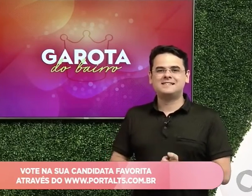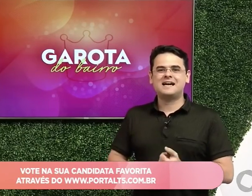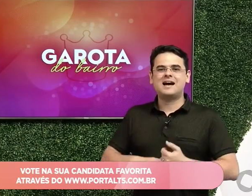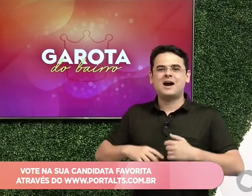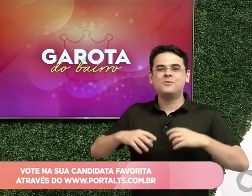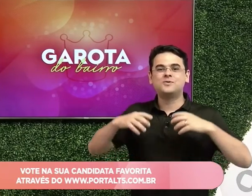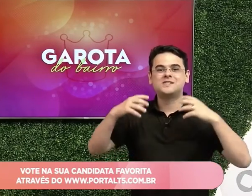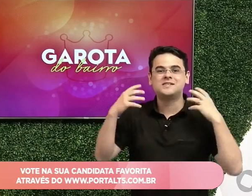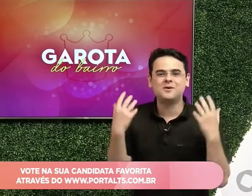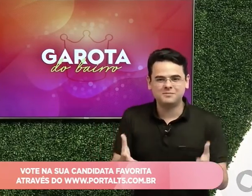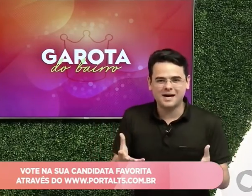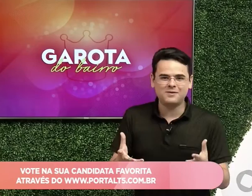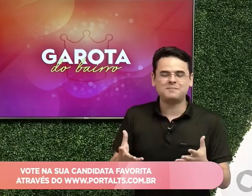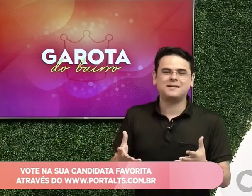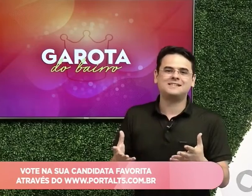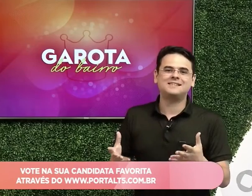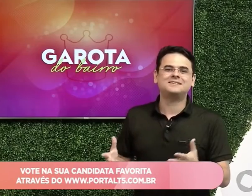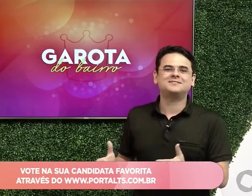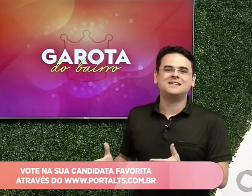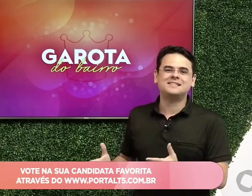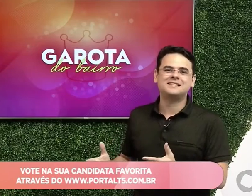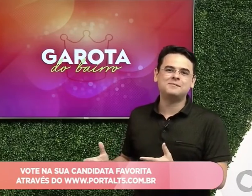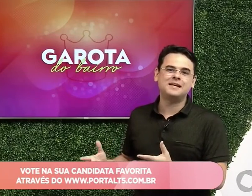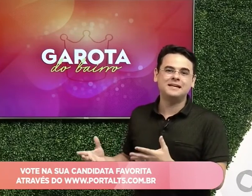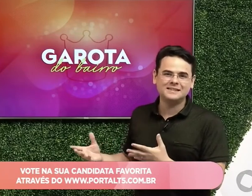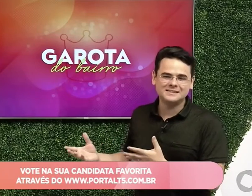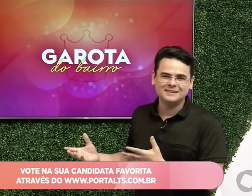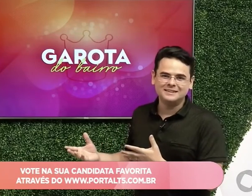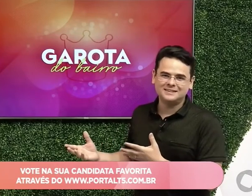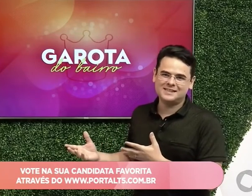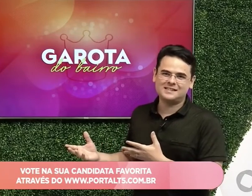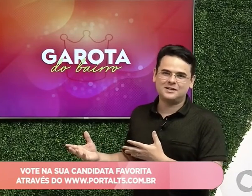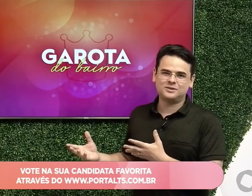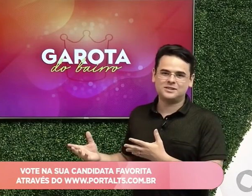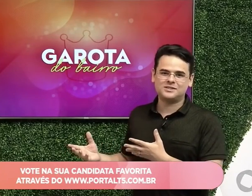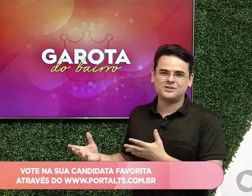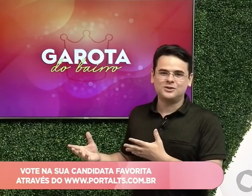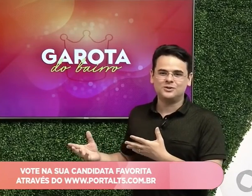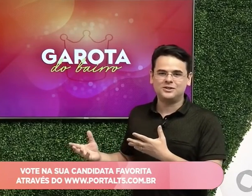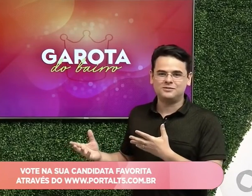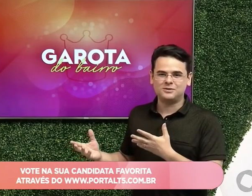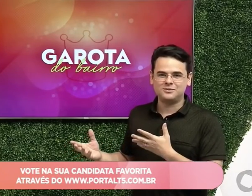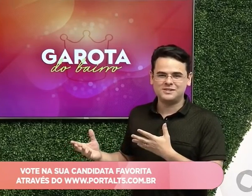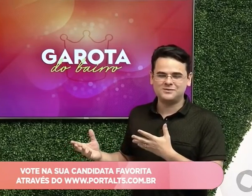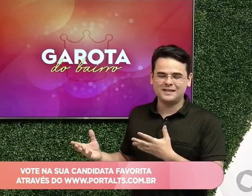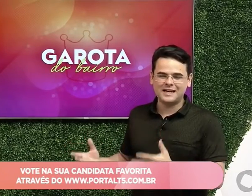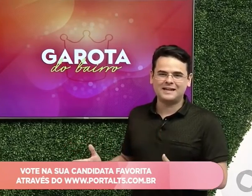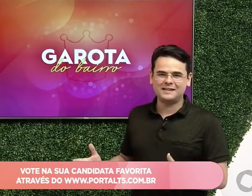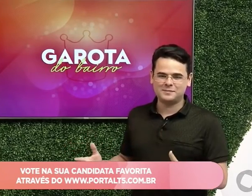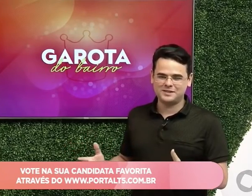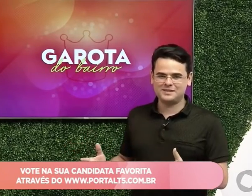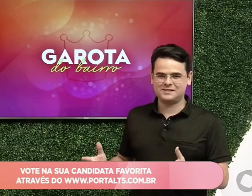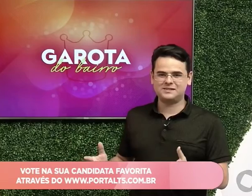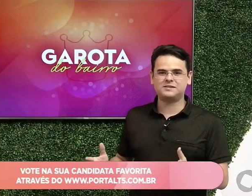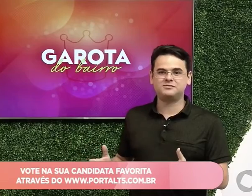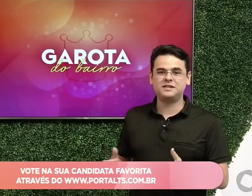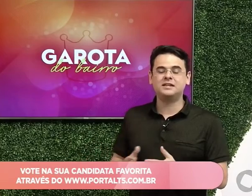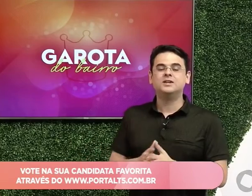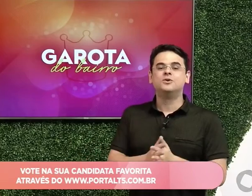faça o seu bairro aparecer através da beleza das garotas que vão desfilar aqui a partir dessa sexta-feira